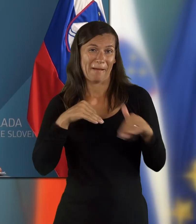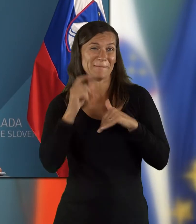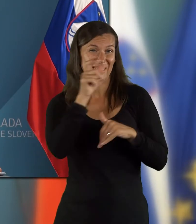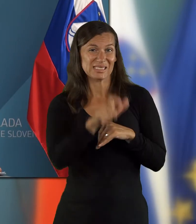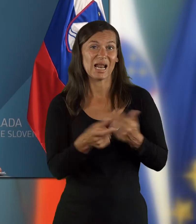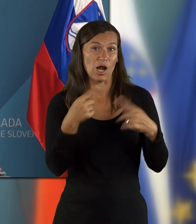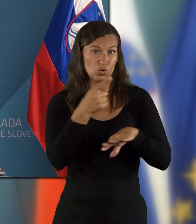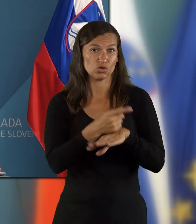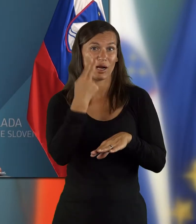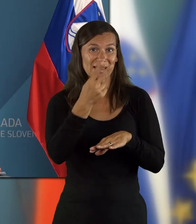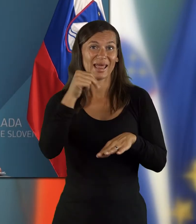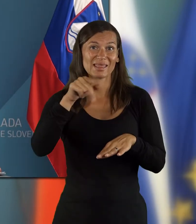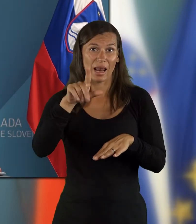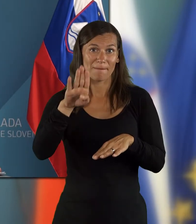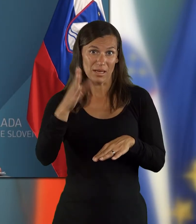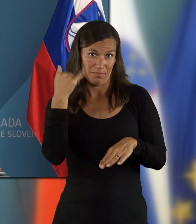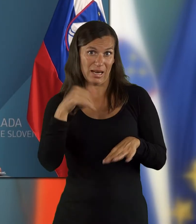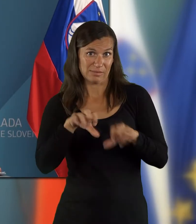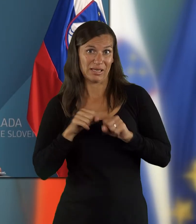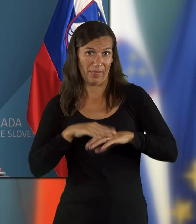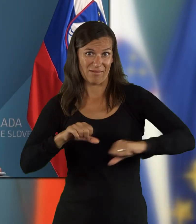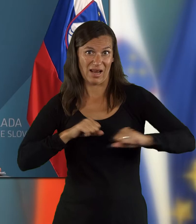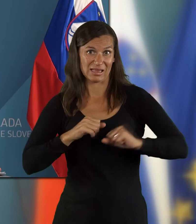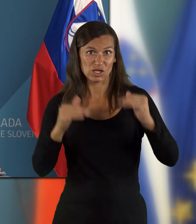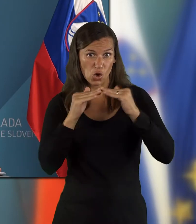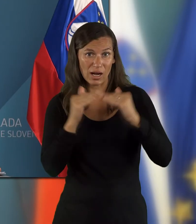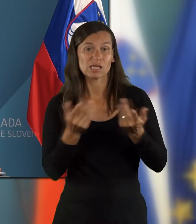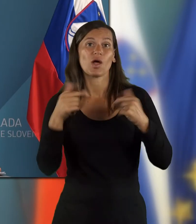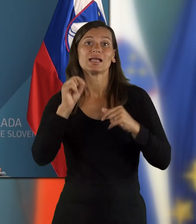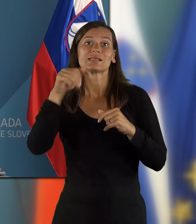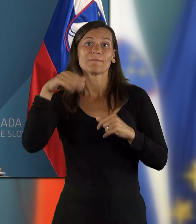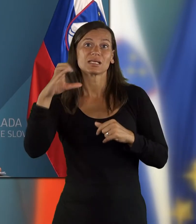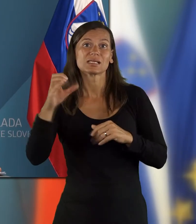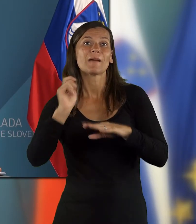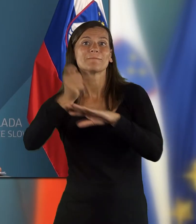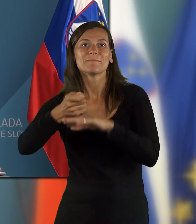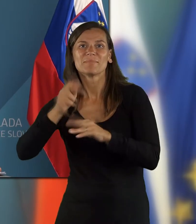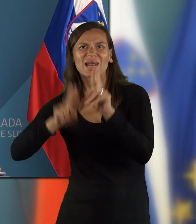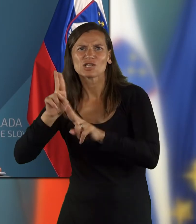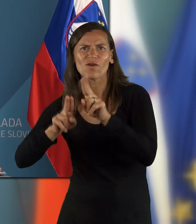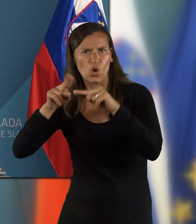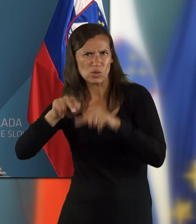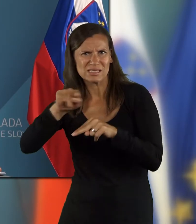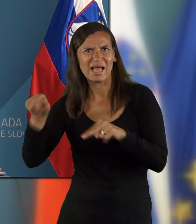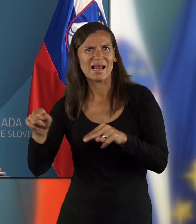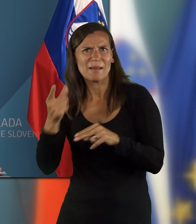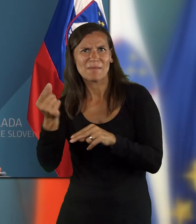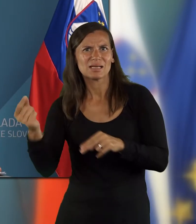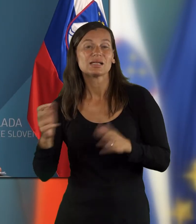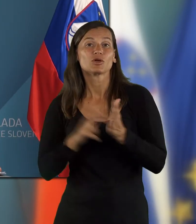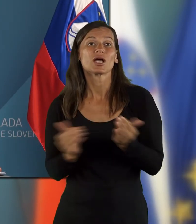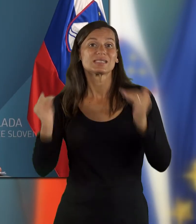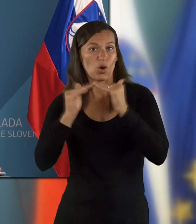bila odločitev glede NLB-ja sprejeta na vladi soglasno, ali je morda SMC preglasovala ostali partnerici in